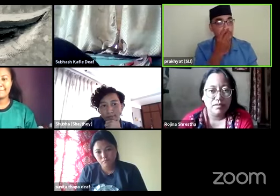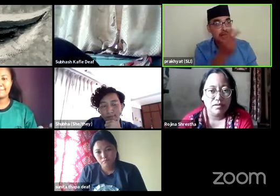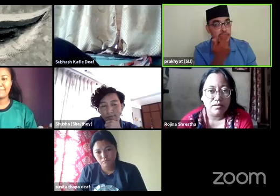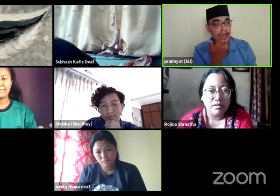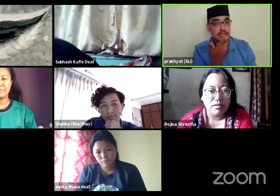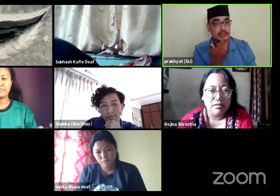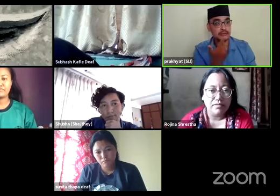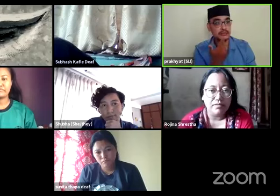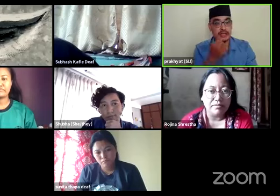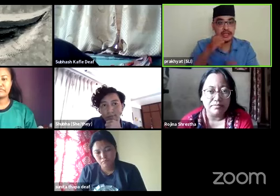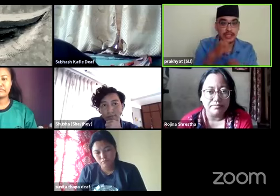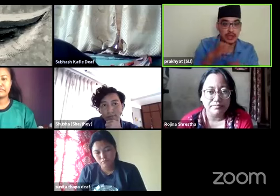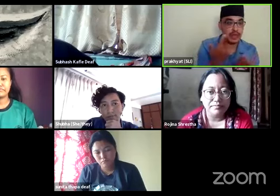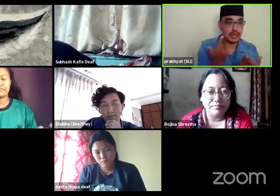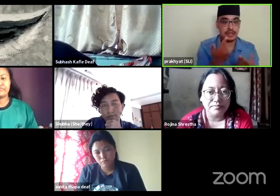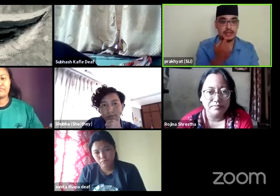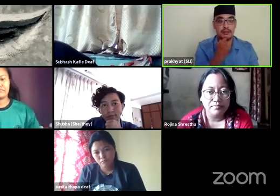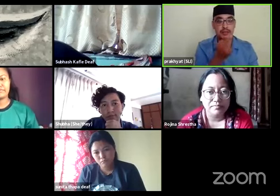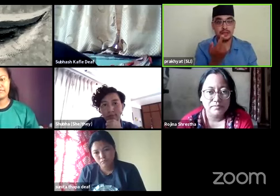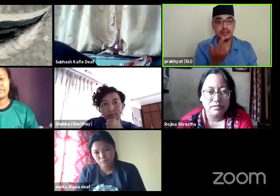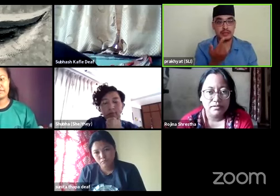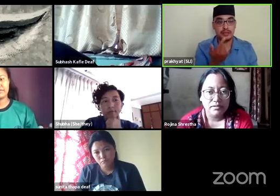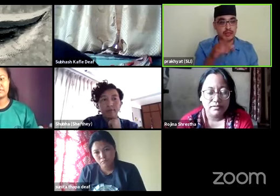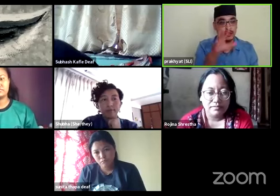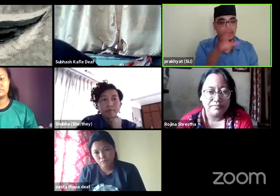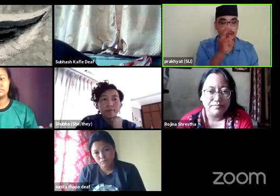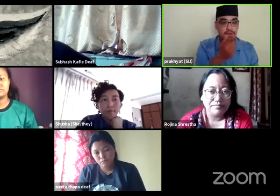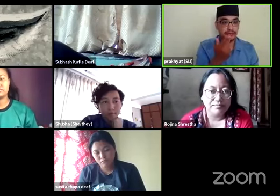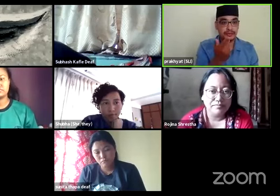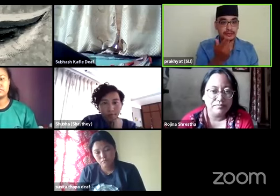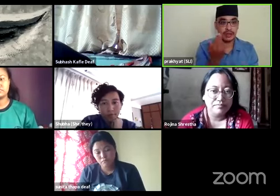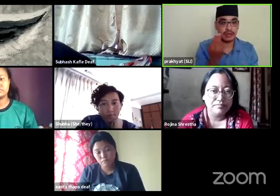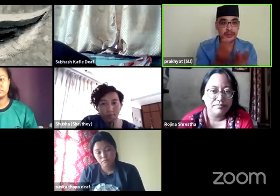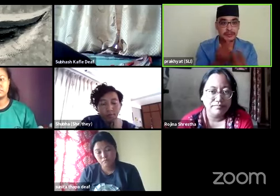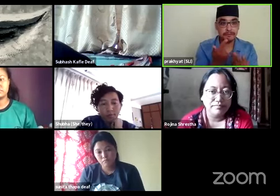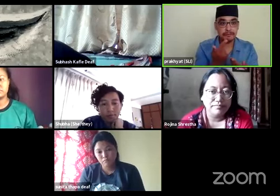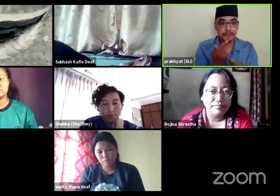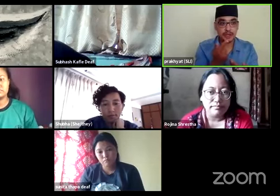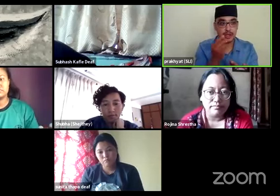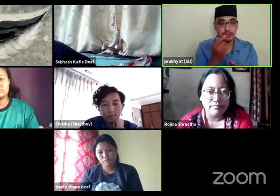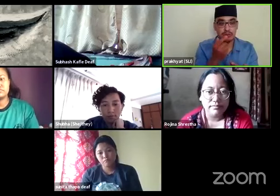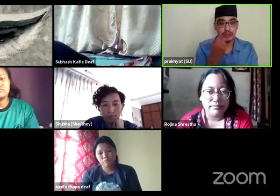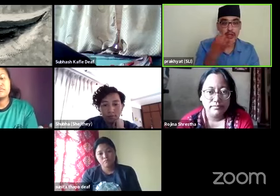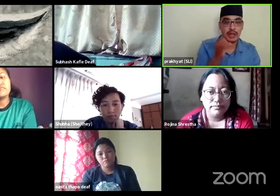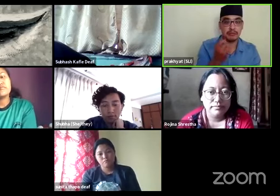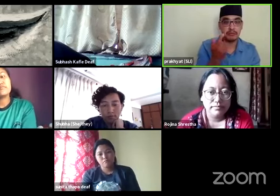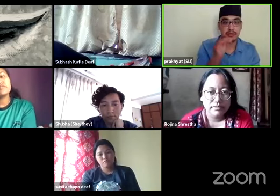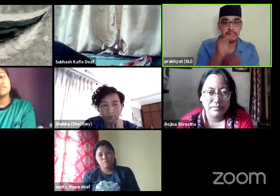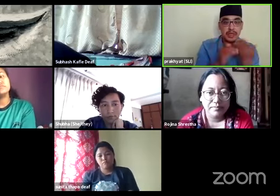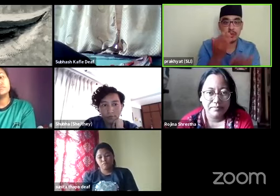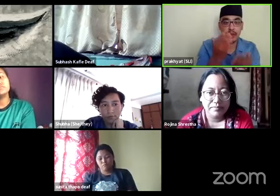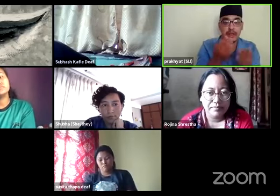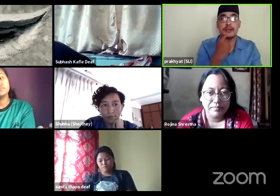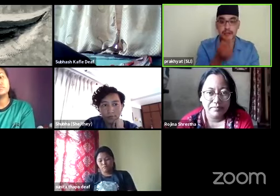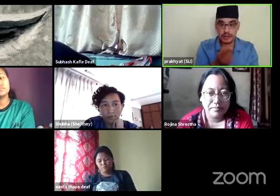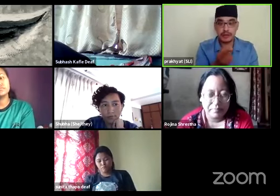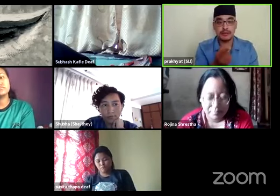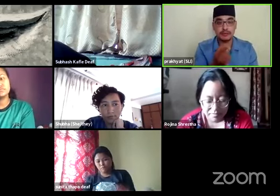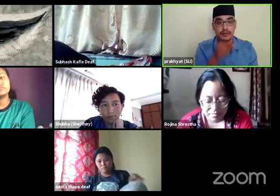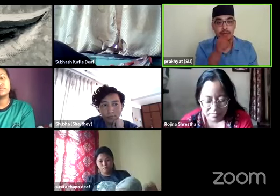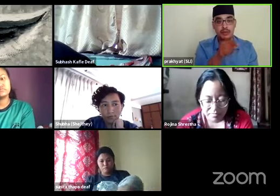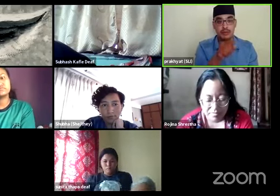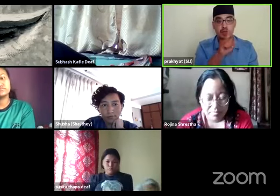गर्लान् अथवा हुन्छ नि अब यो यस्तो अलिकति रेप्युटेसन बिग्रिन्छ यस्तो गर्नु भएन भन्ने कुरा त्यो